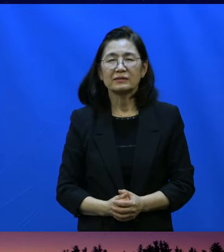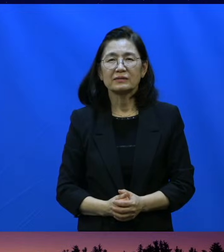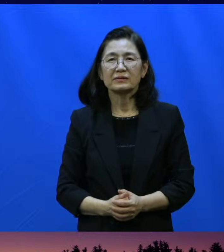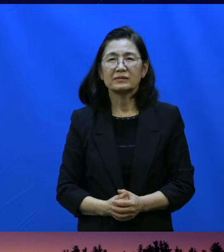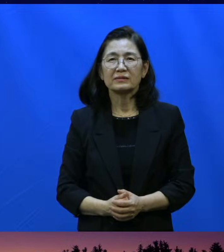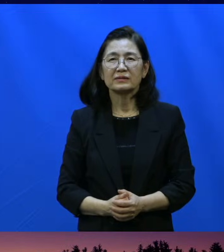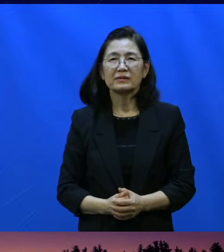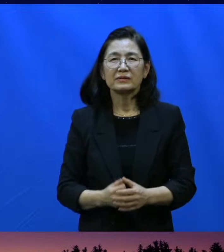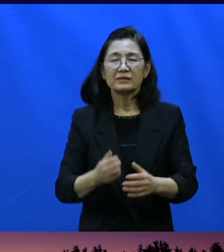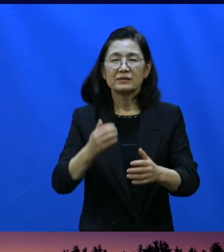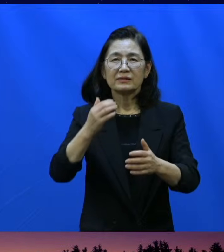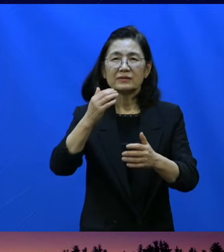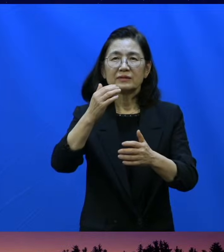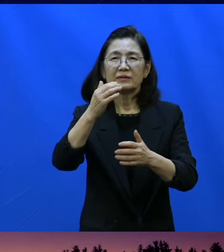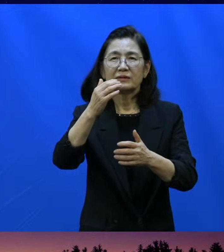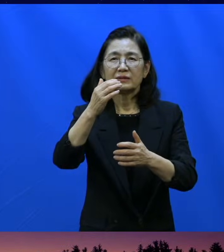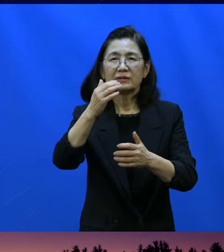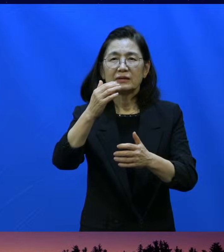거예요.